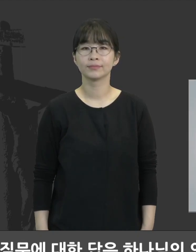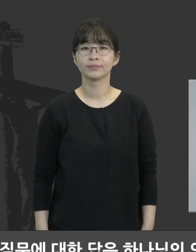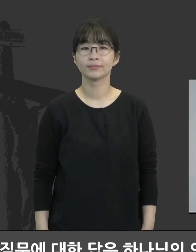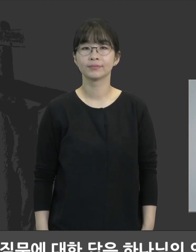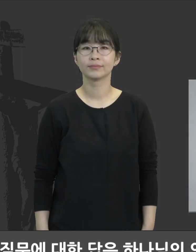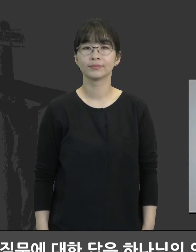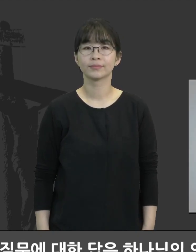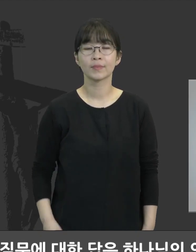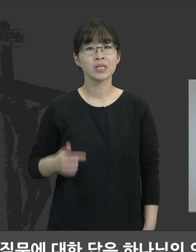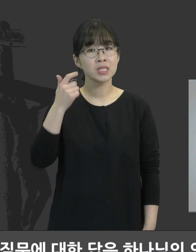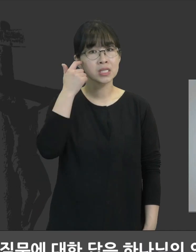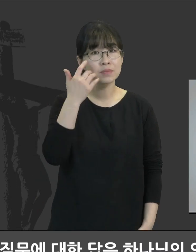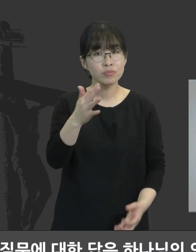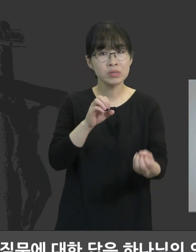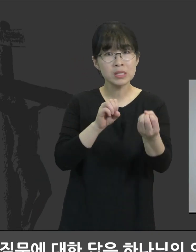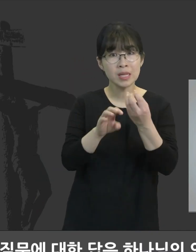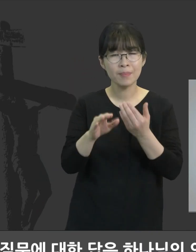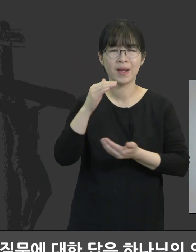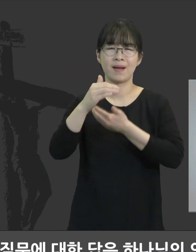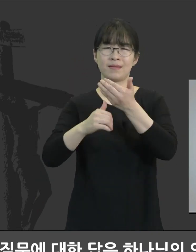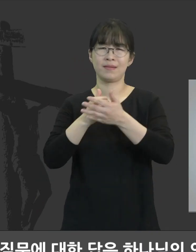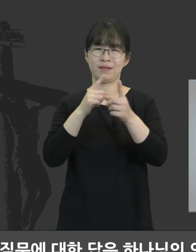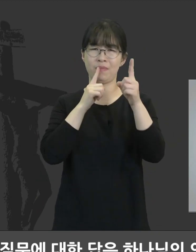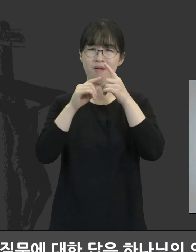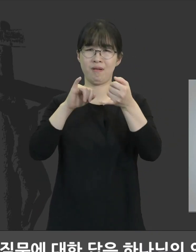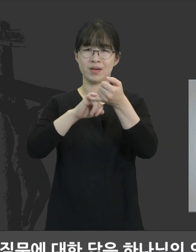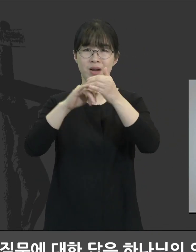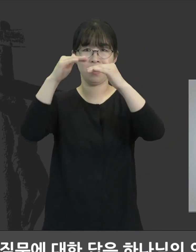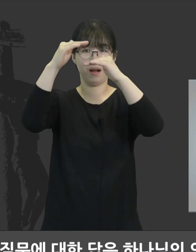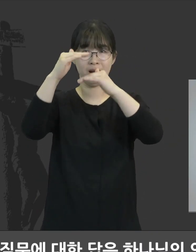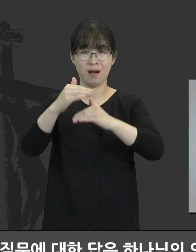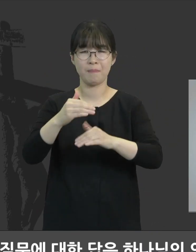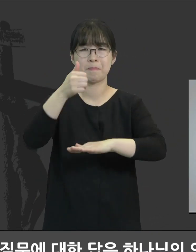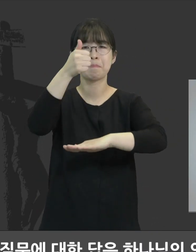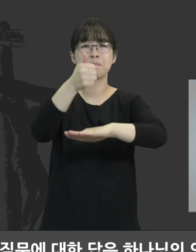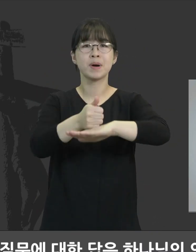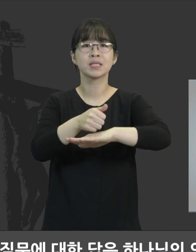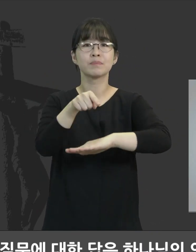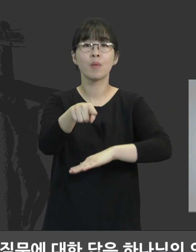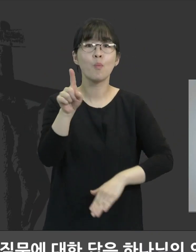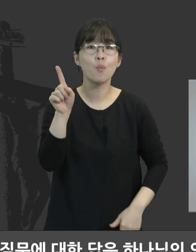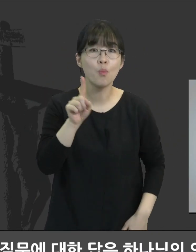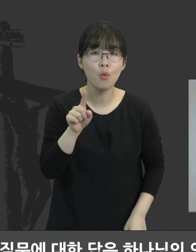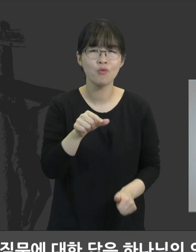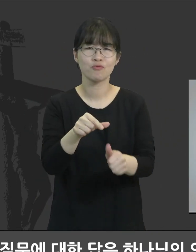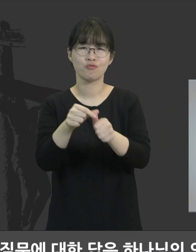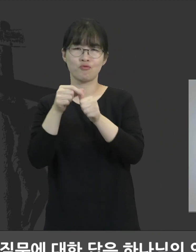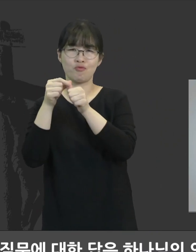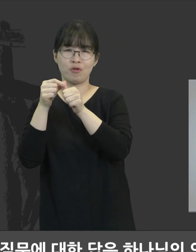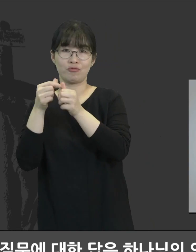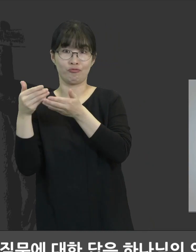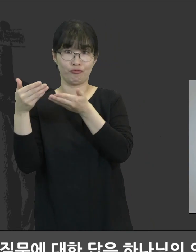이 질문에 대한 답은 하나님의 언약 구조의 마지막 요소인 구원을 주시는 더 큰 은혜로